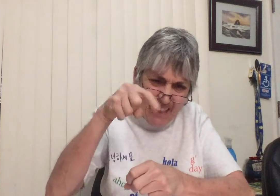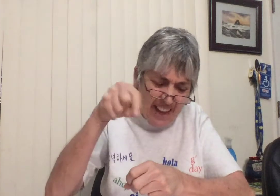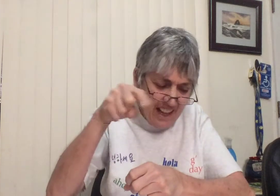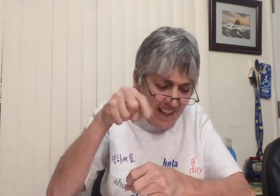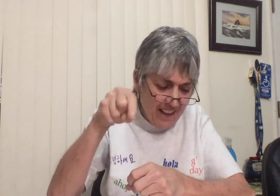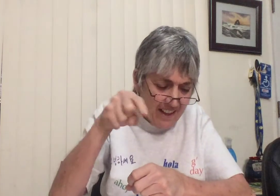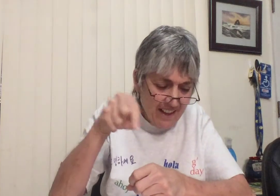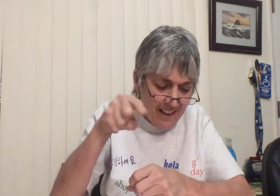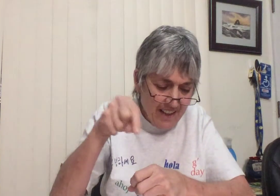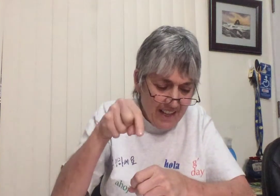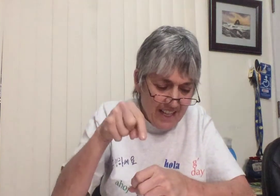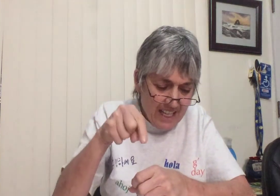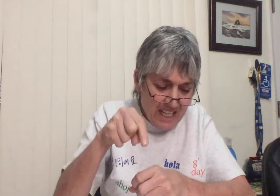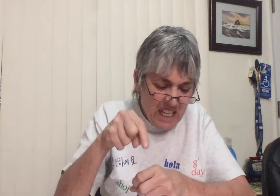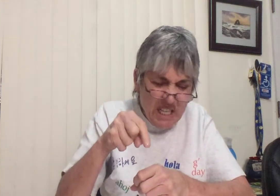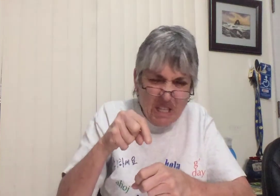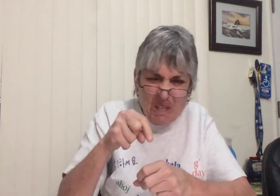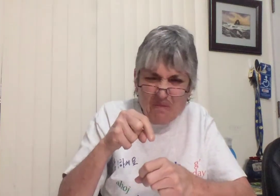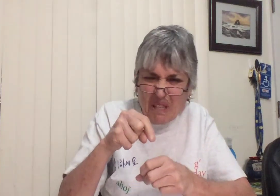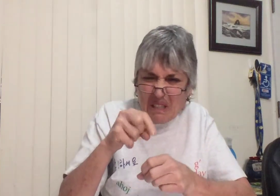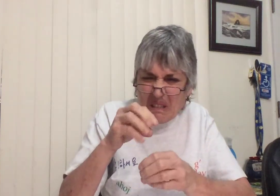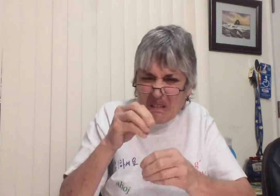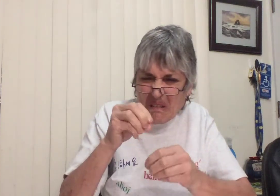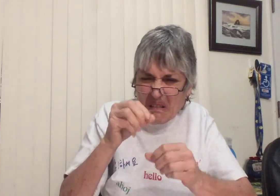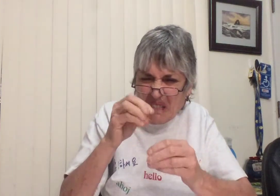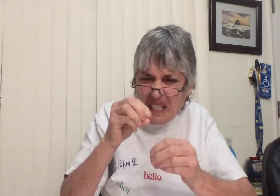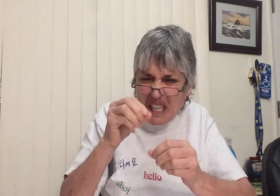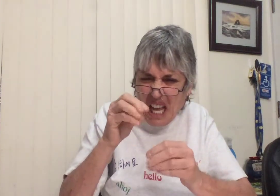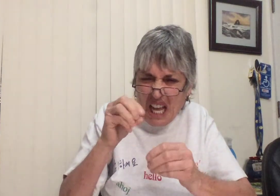rizada y viscosa.